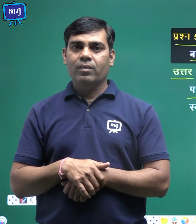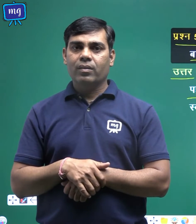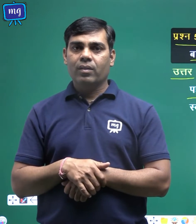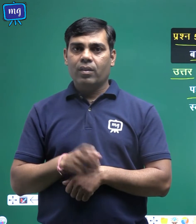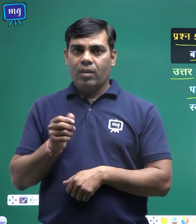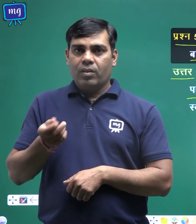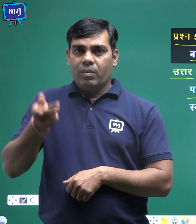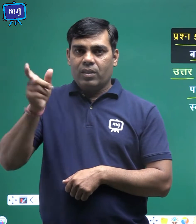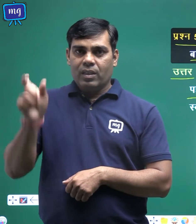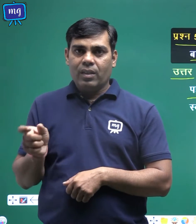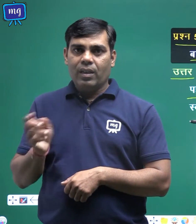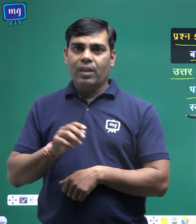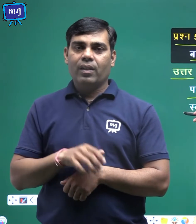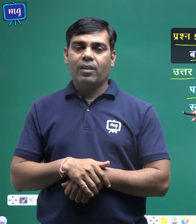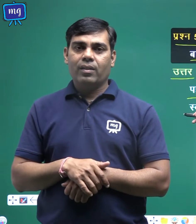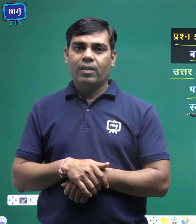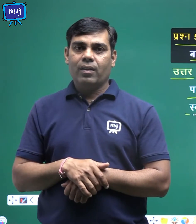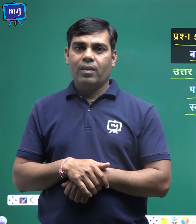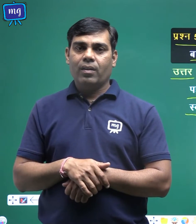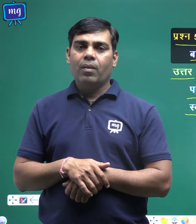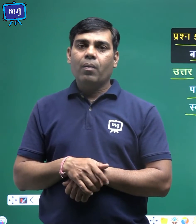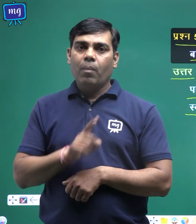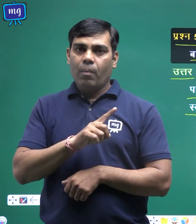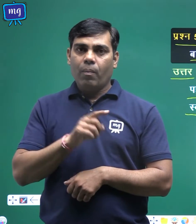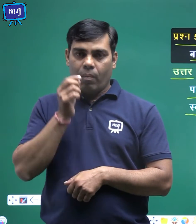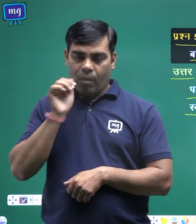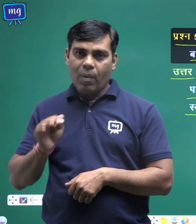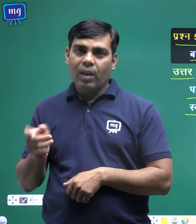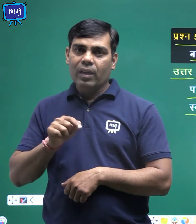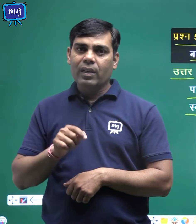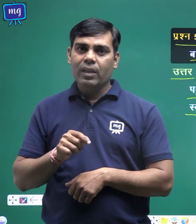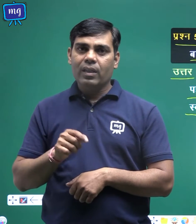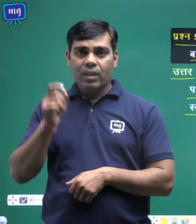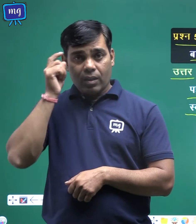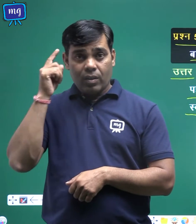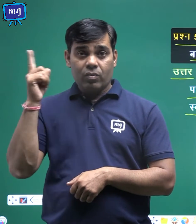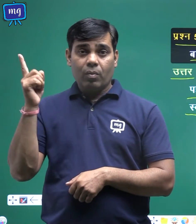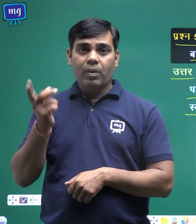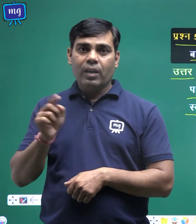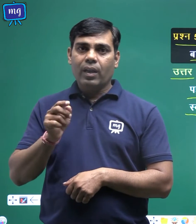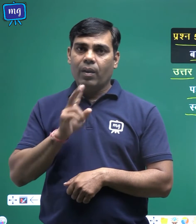सेठ ने बालक से स्वप्न की बात पूछी।